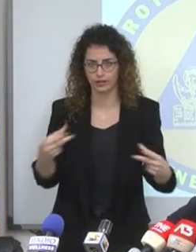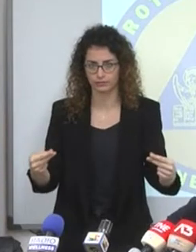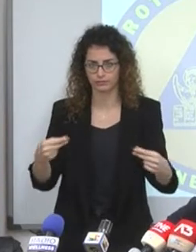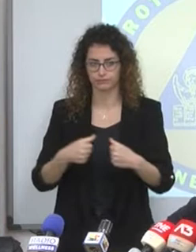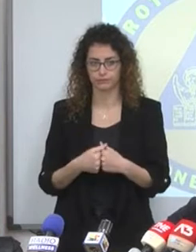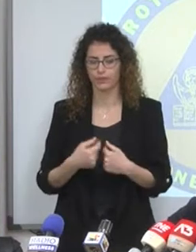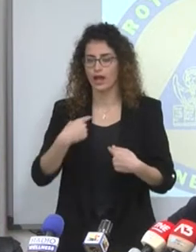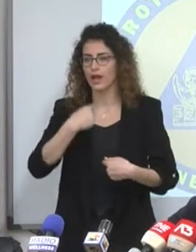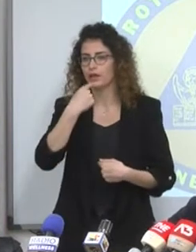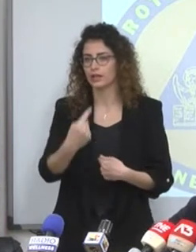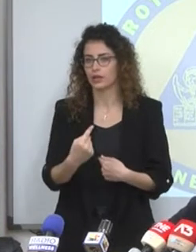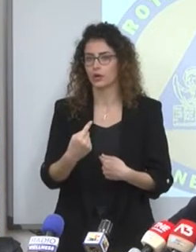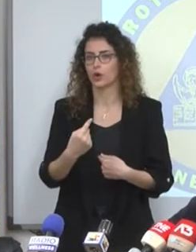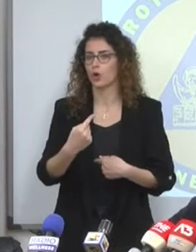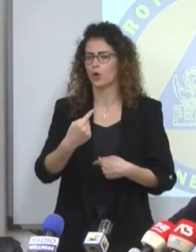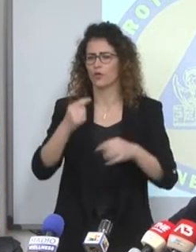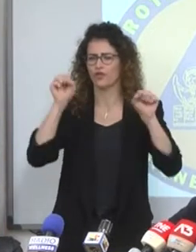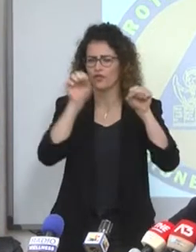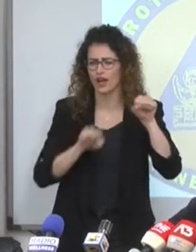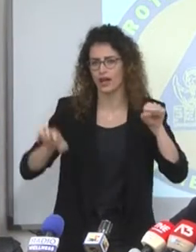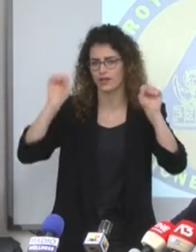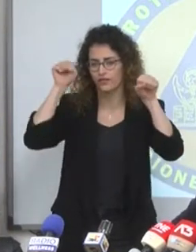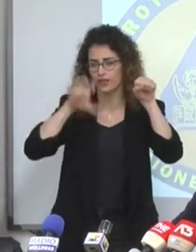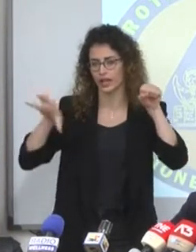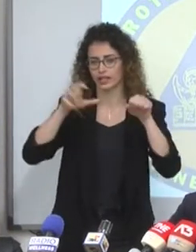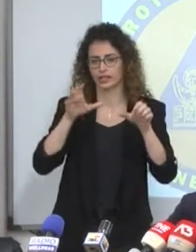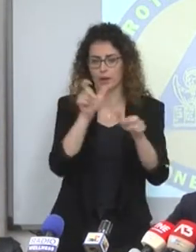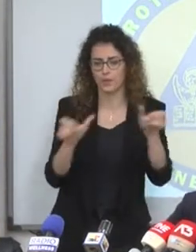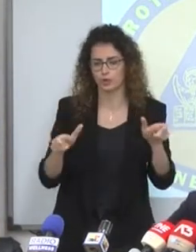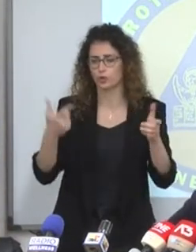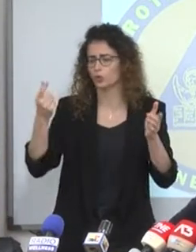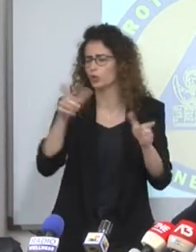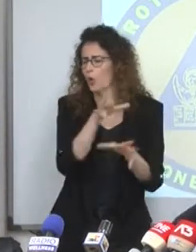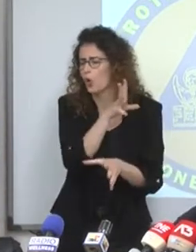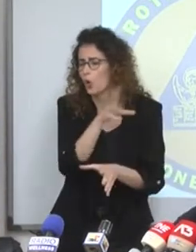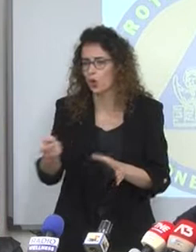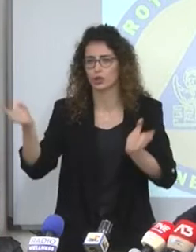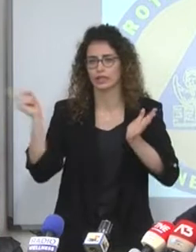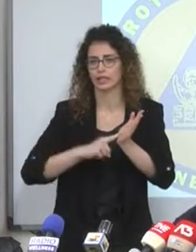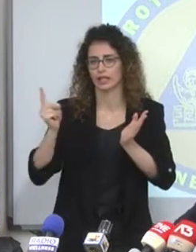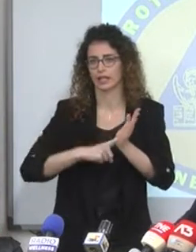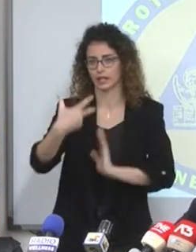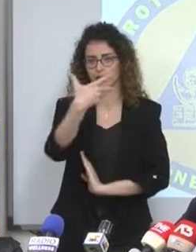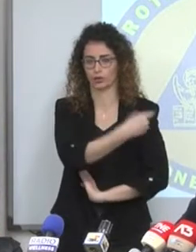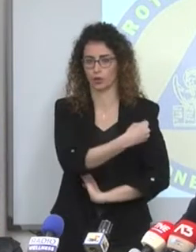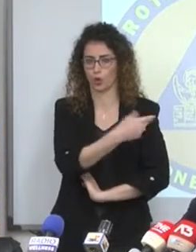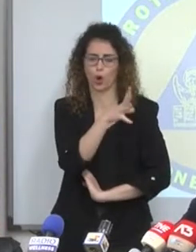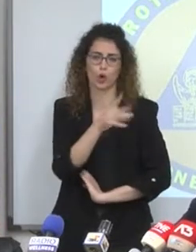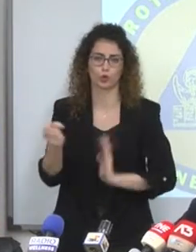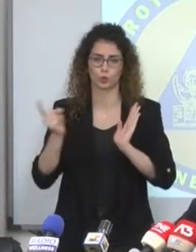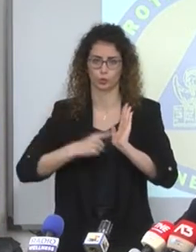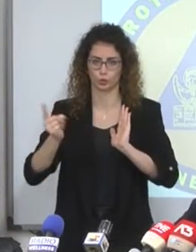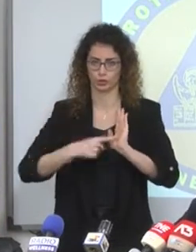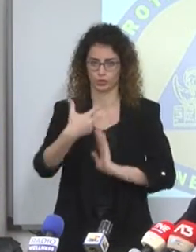non dico che tutti i venti hanno un diritto ad essere vaccinati non c'è una zona che la sala c nata prima una zona dopo tutti i veneti hanno diritto ad essere